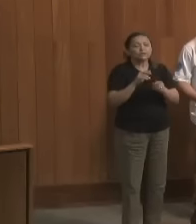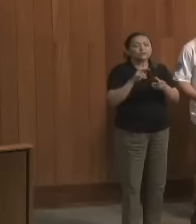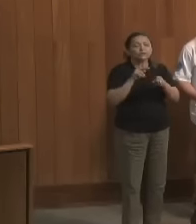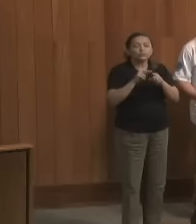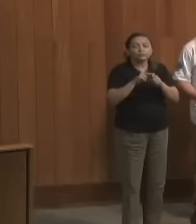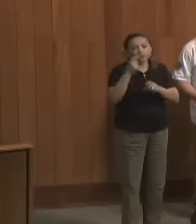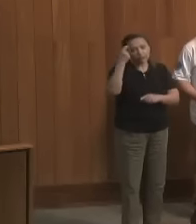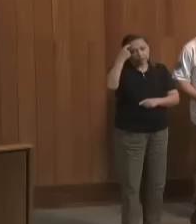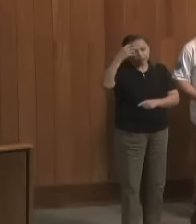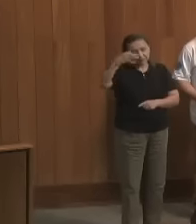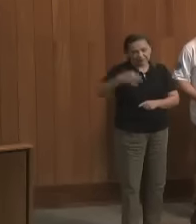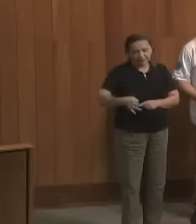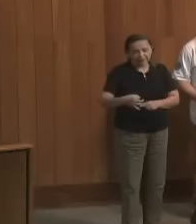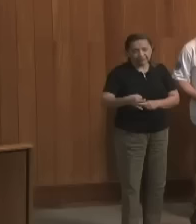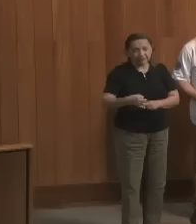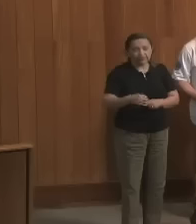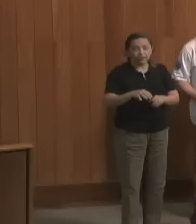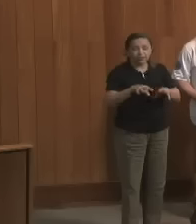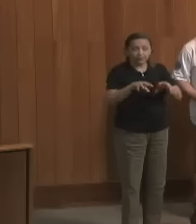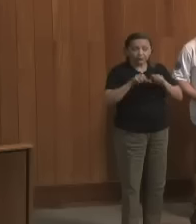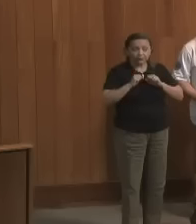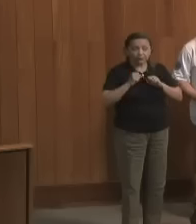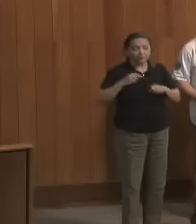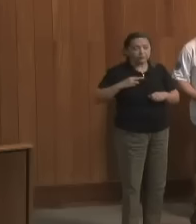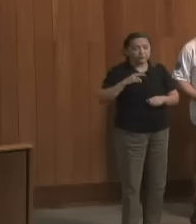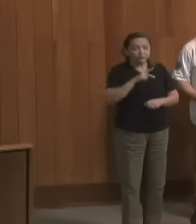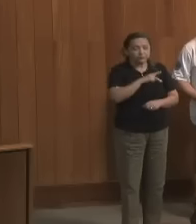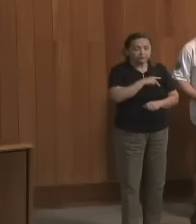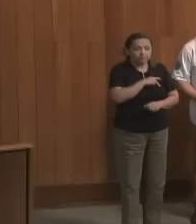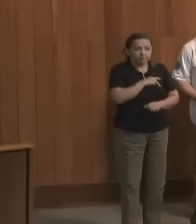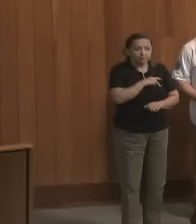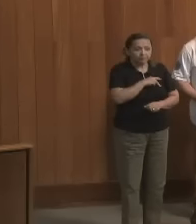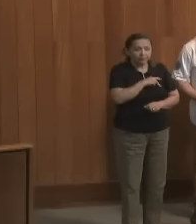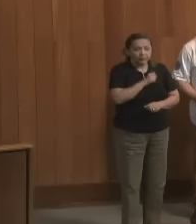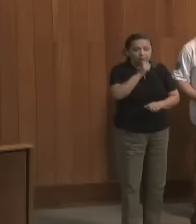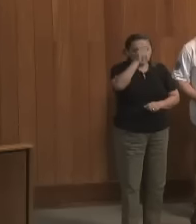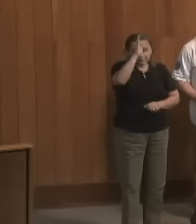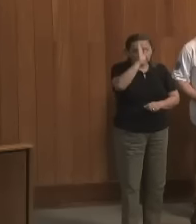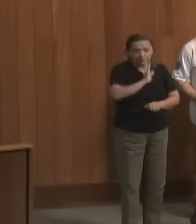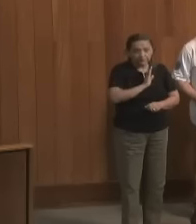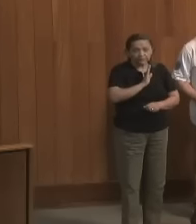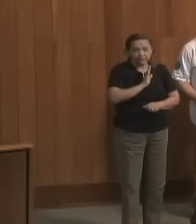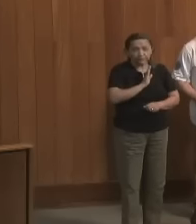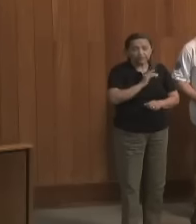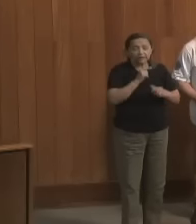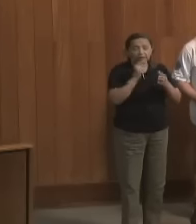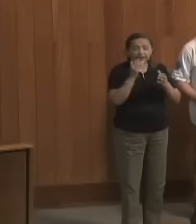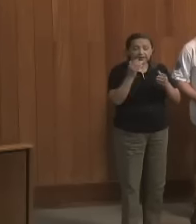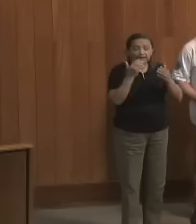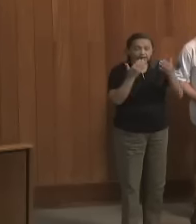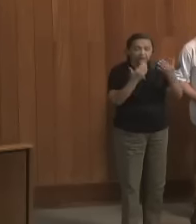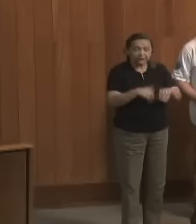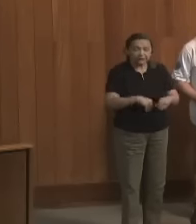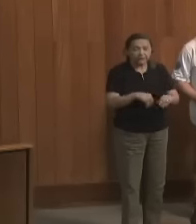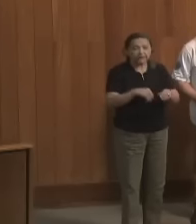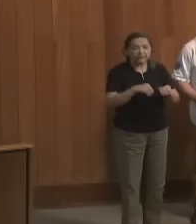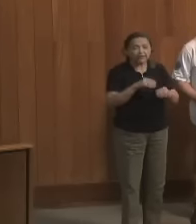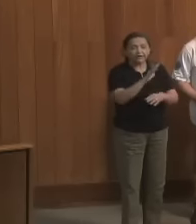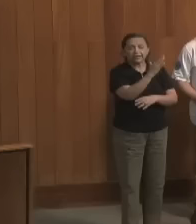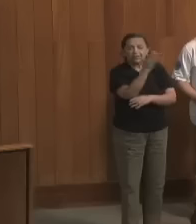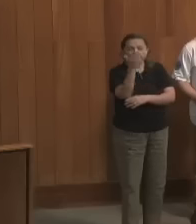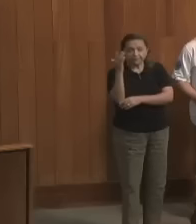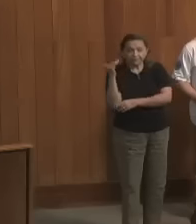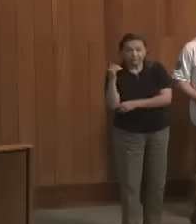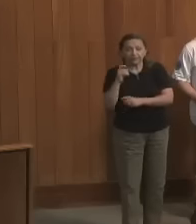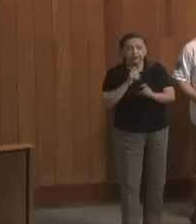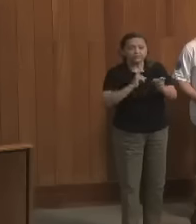consciente. Adoção pelo Ministério Público Brasileiro da Agenda Ambiental da Administração